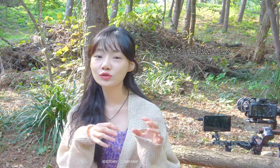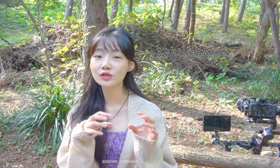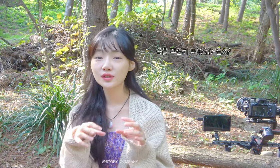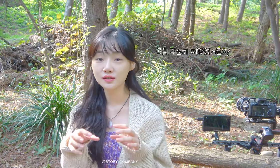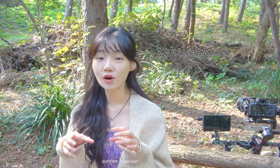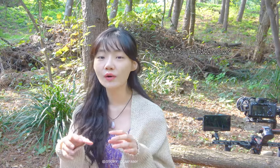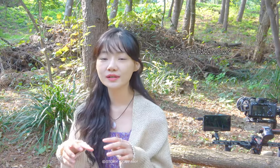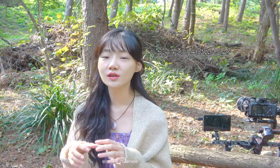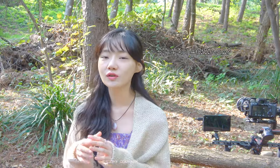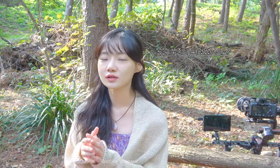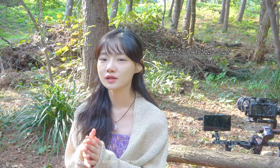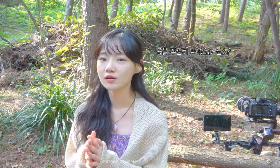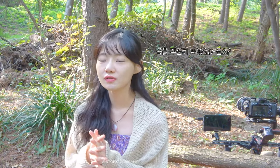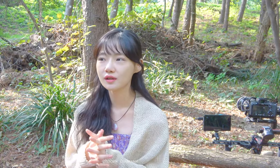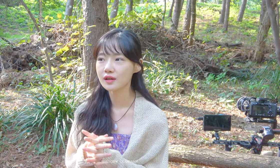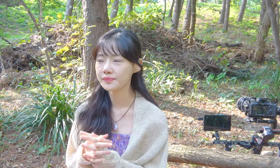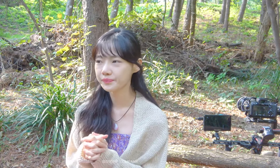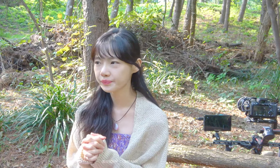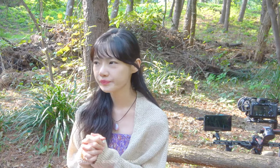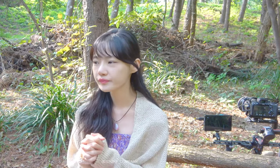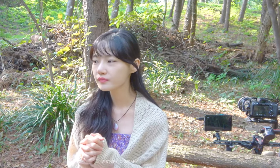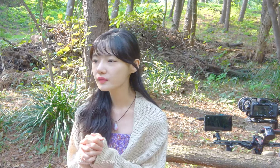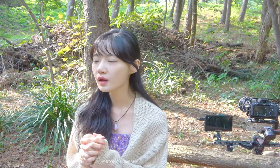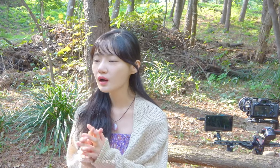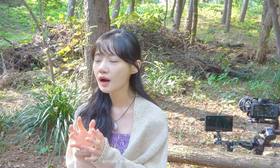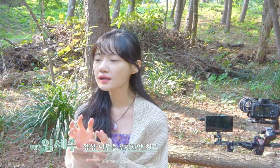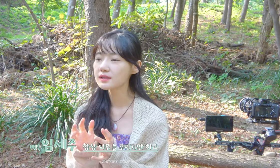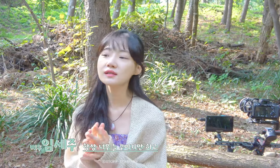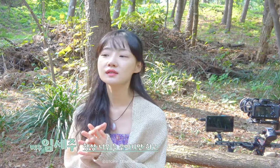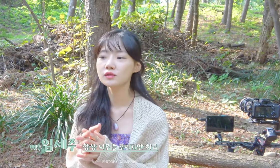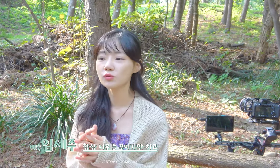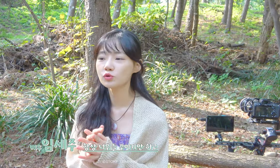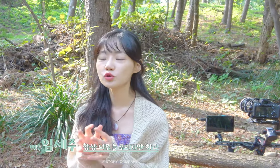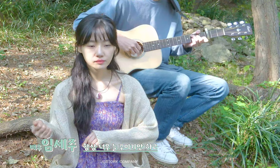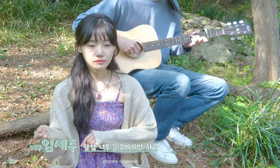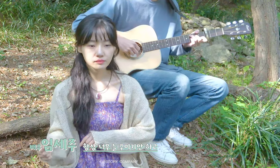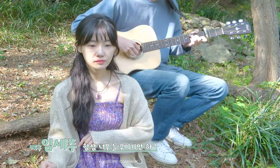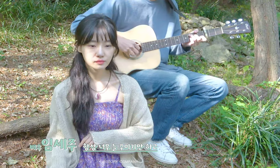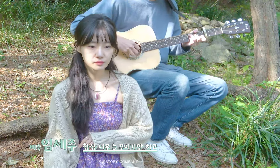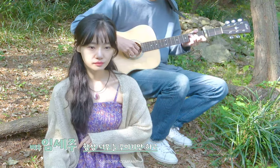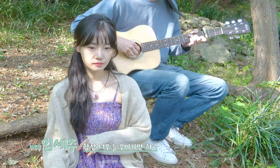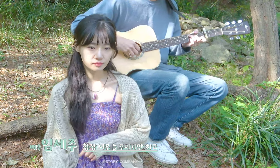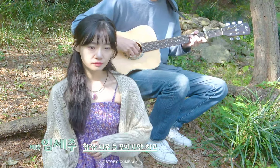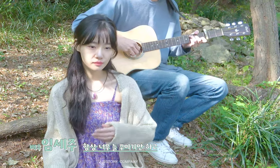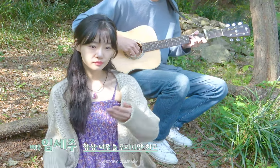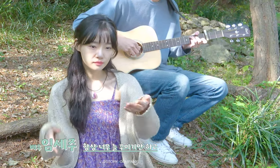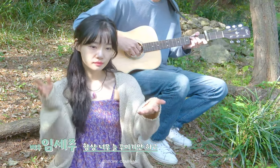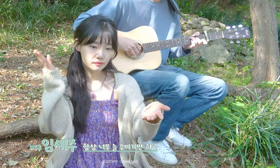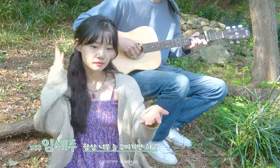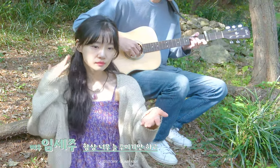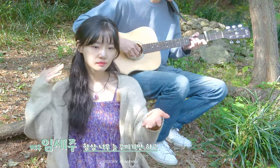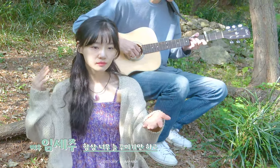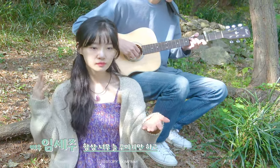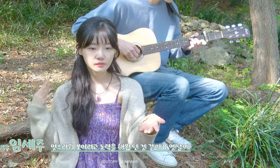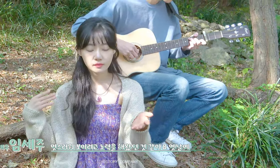꾸준히 써왔었거든요. 항상 늘 너무 꾸미기만 하고 뭔가